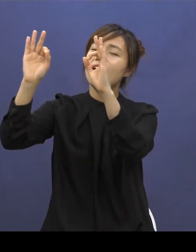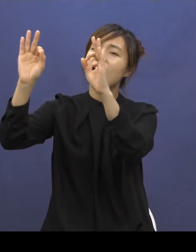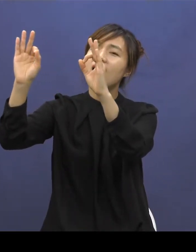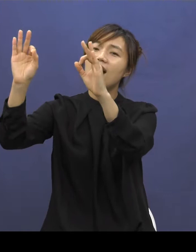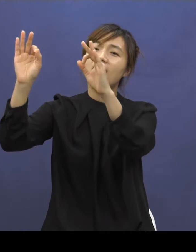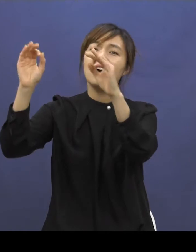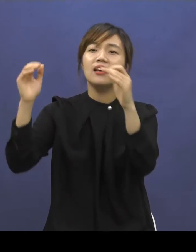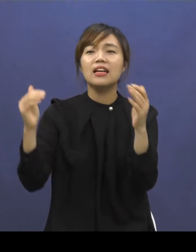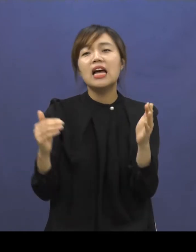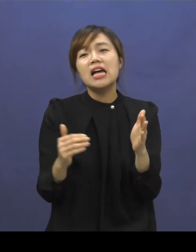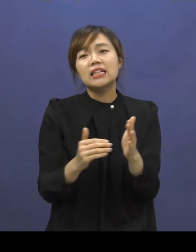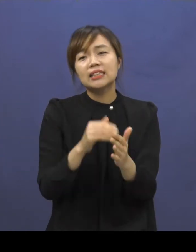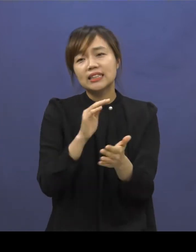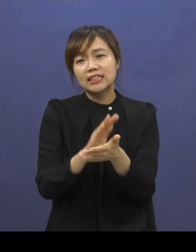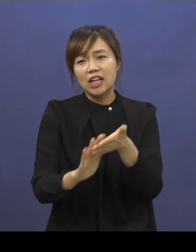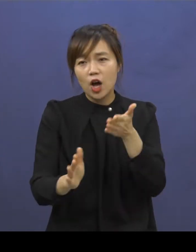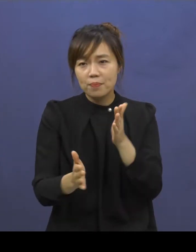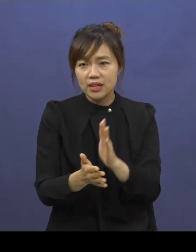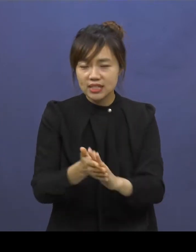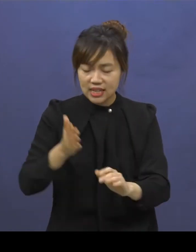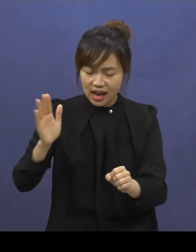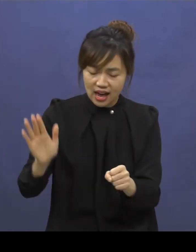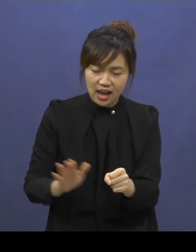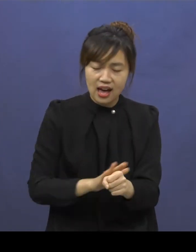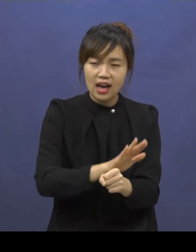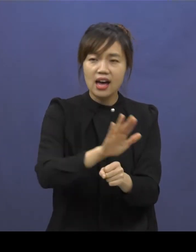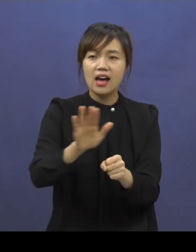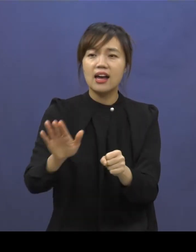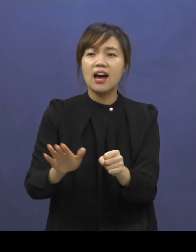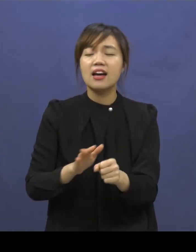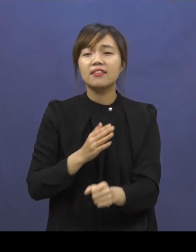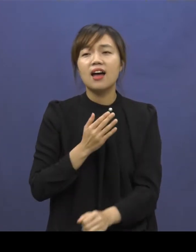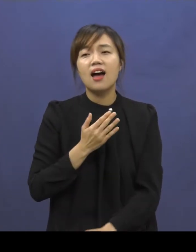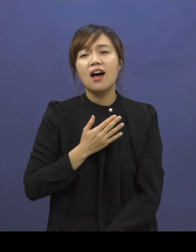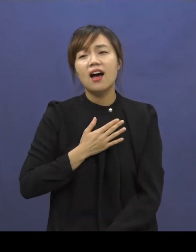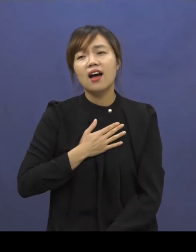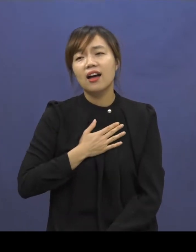봅니다 끝없는 사랑 날